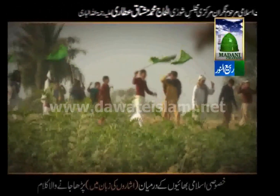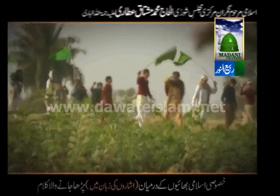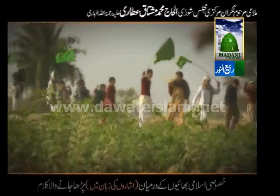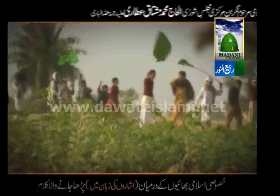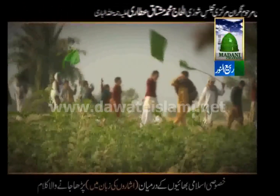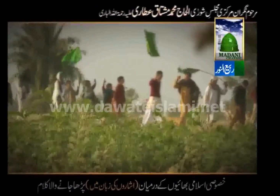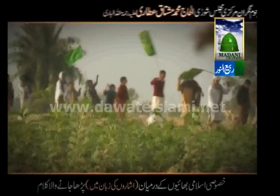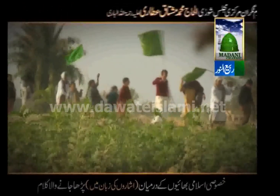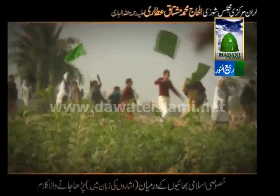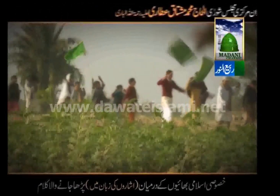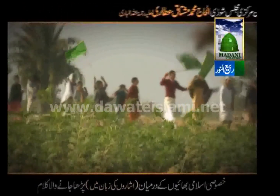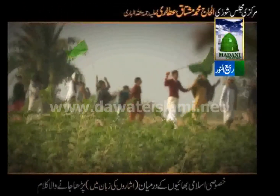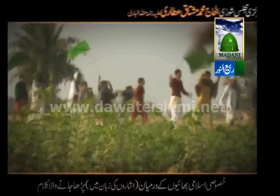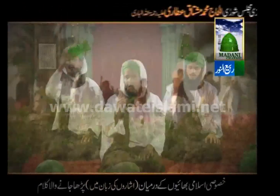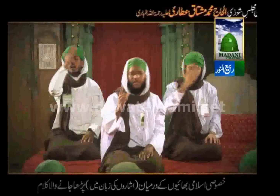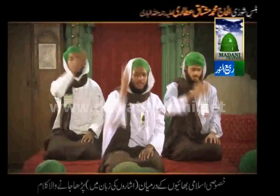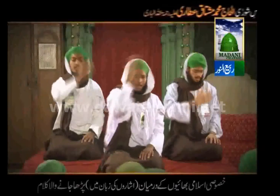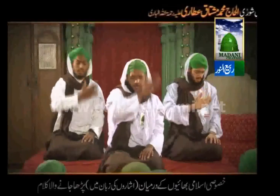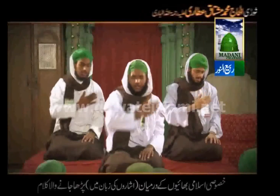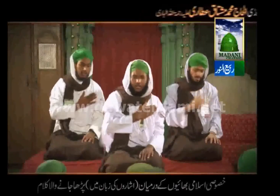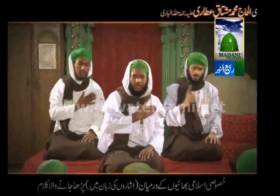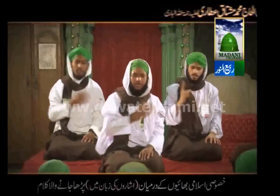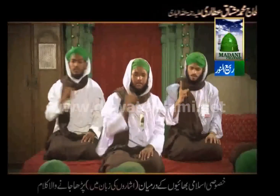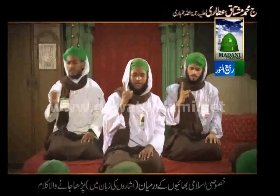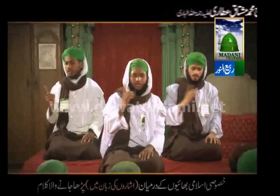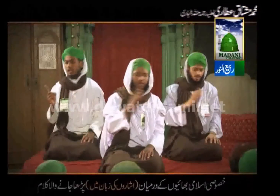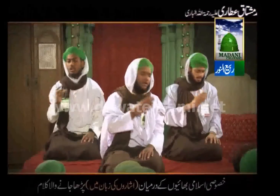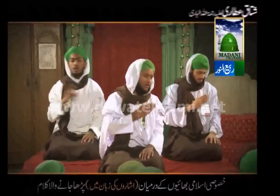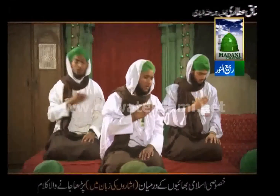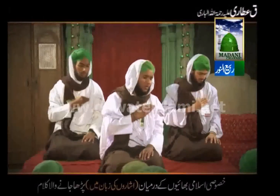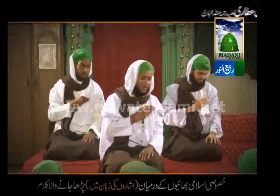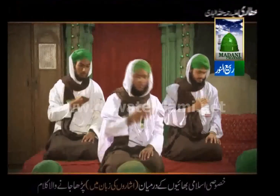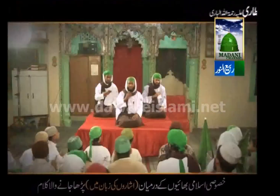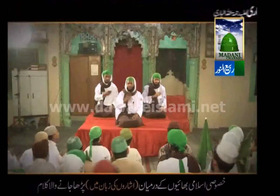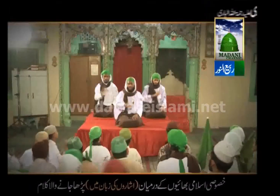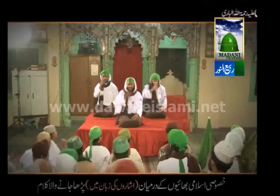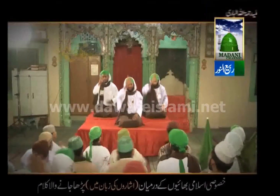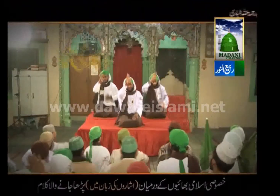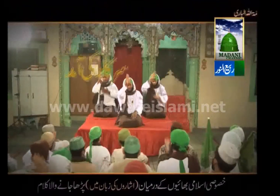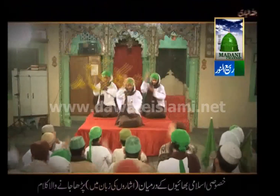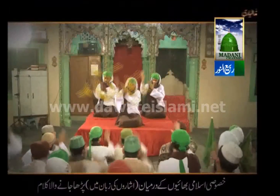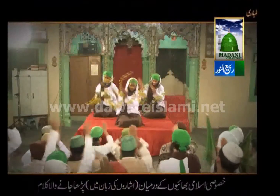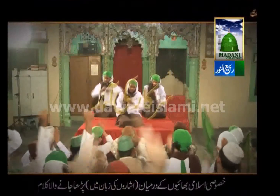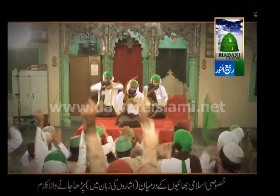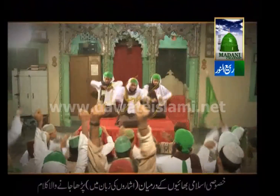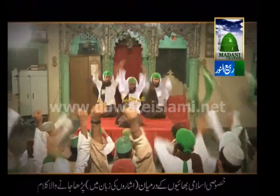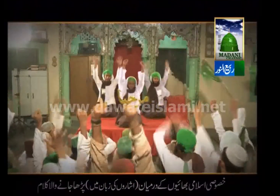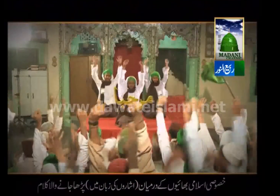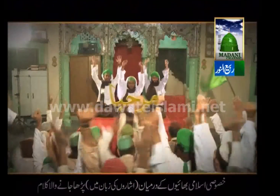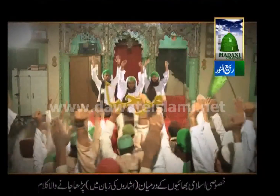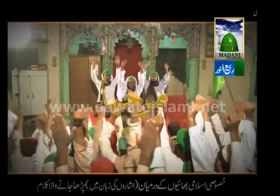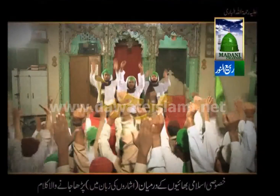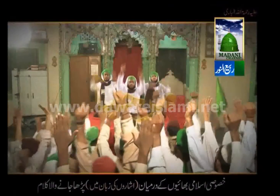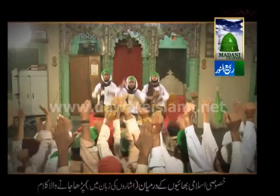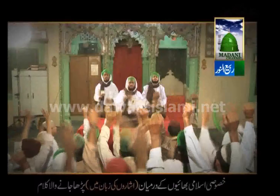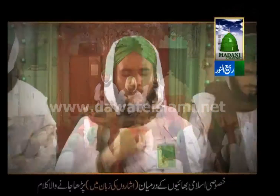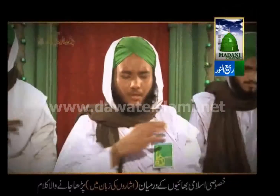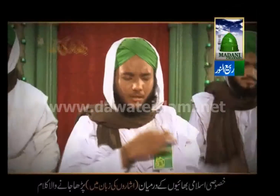اللہ اللہ لا الہ الا ہو سرکار کی آمد مرحبا